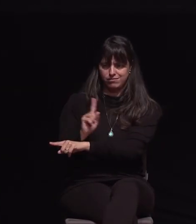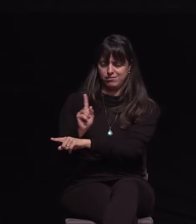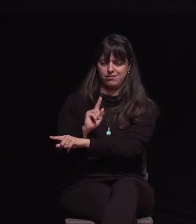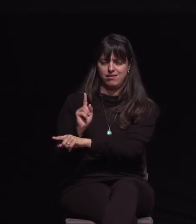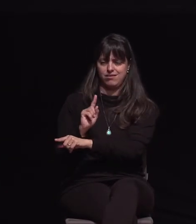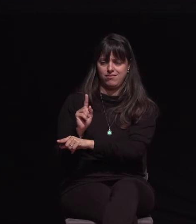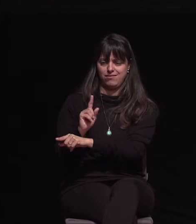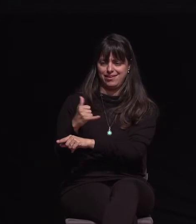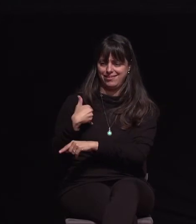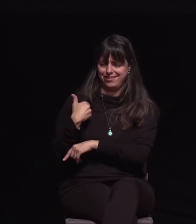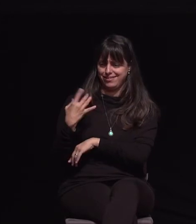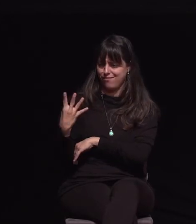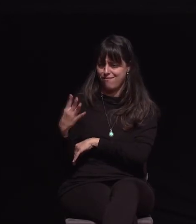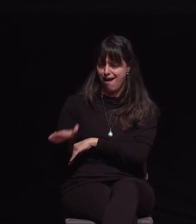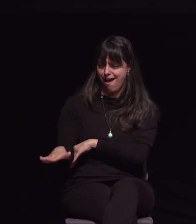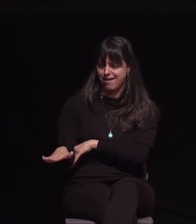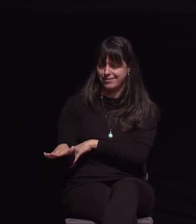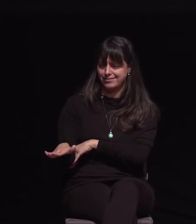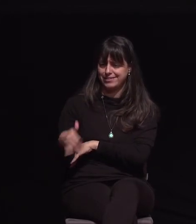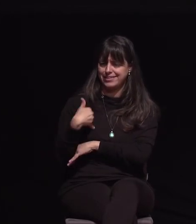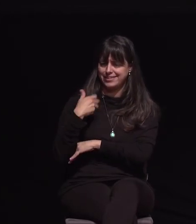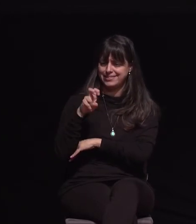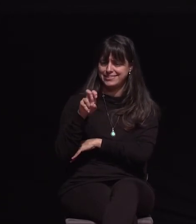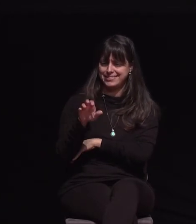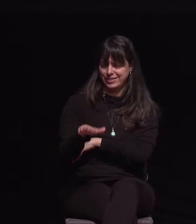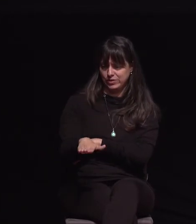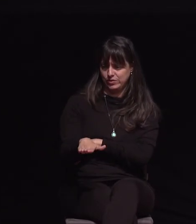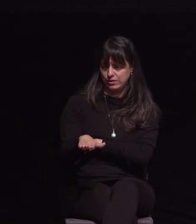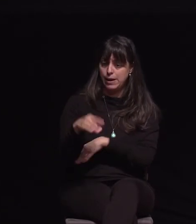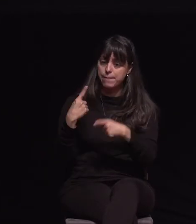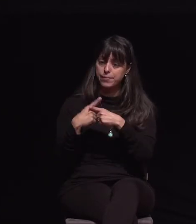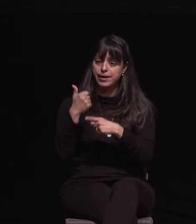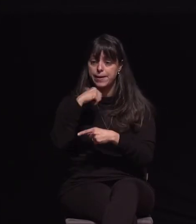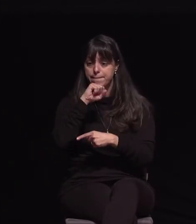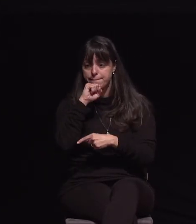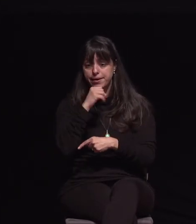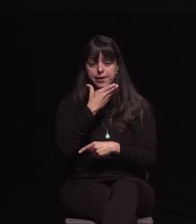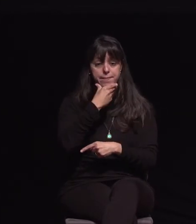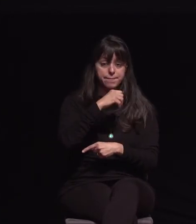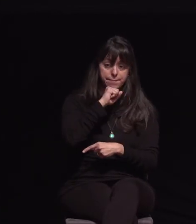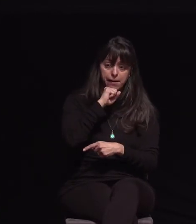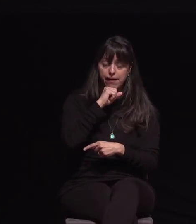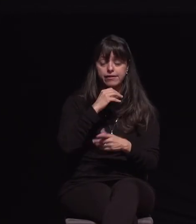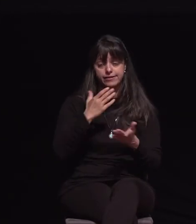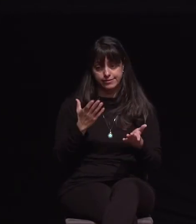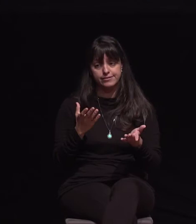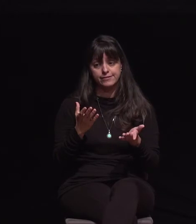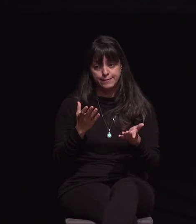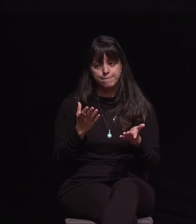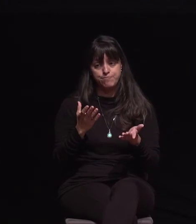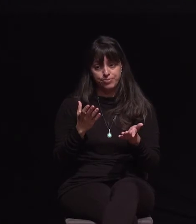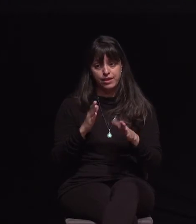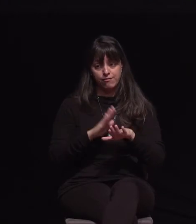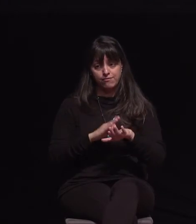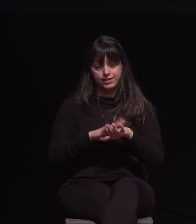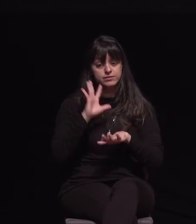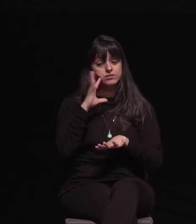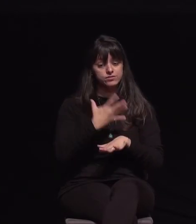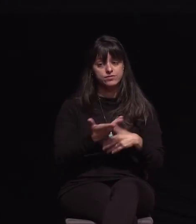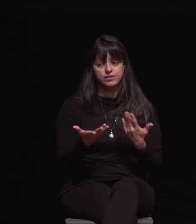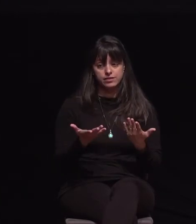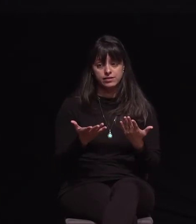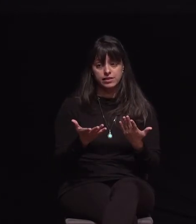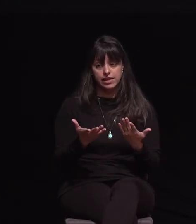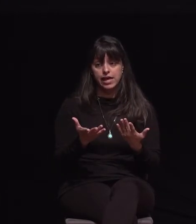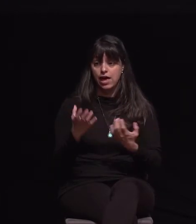Com 4 e 5 anos, punidos pelo que a mãe e o pai fizeram, né? É uma forma, inclusive, de